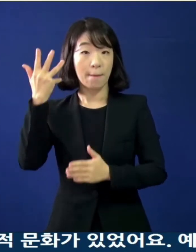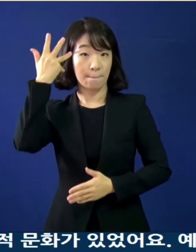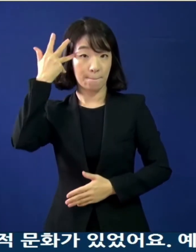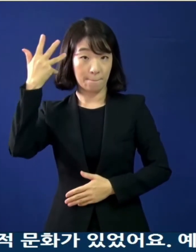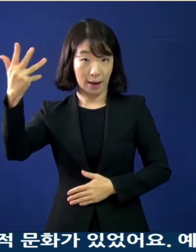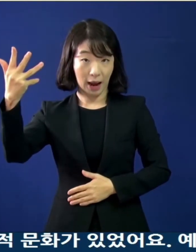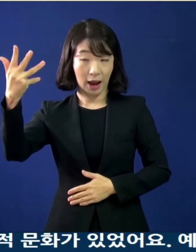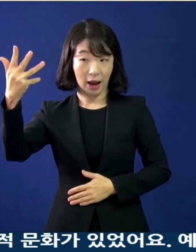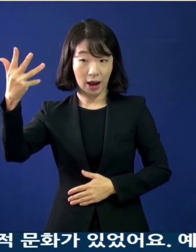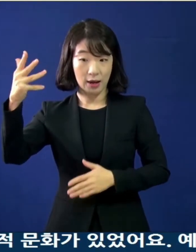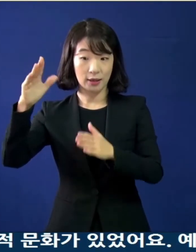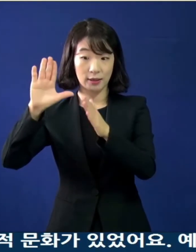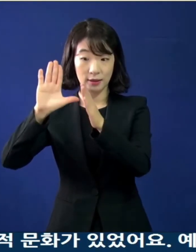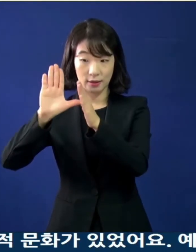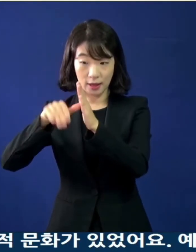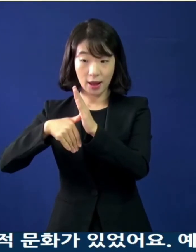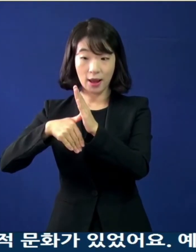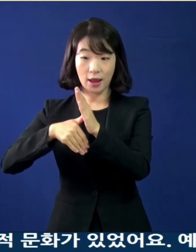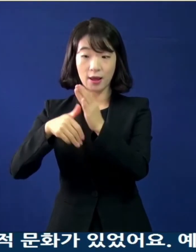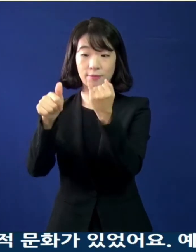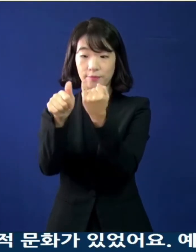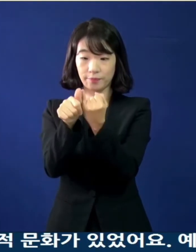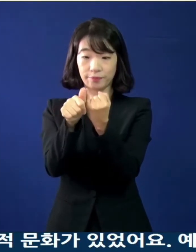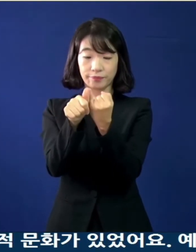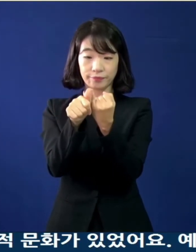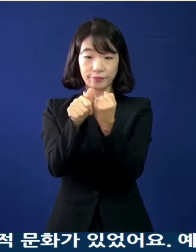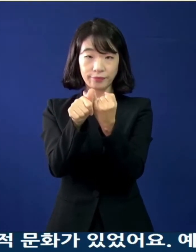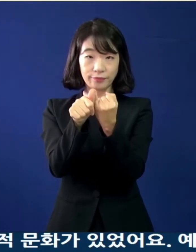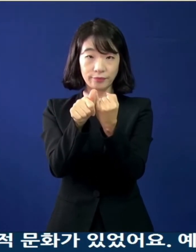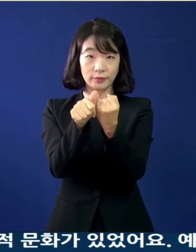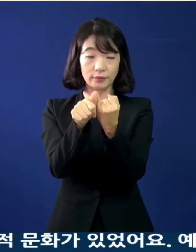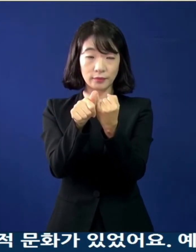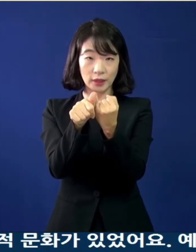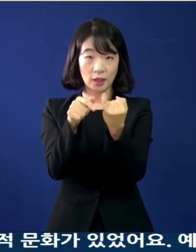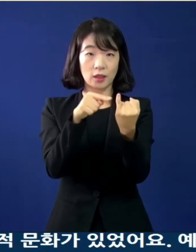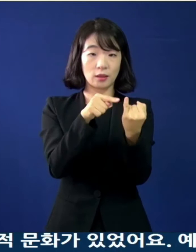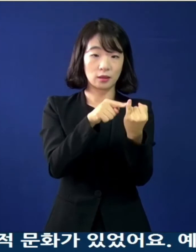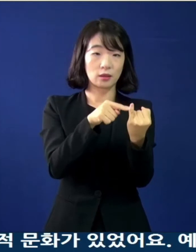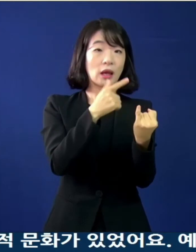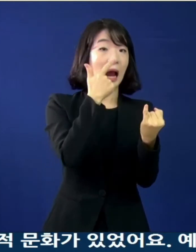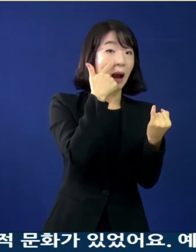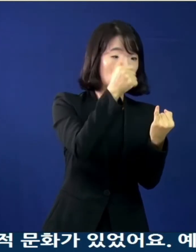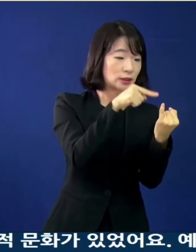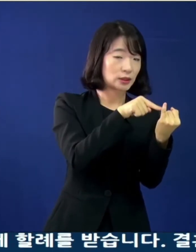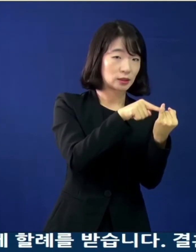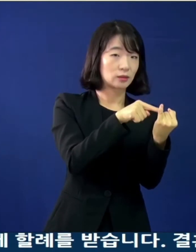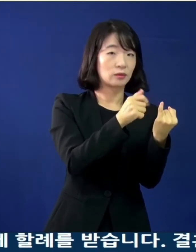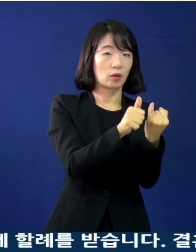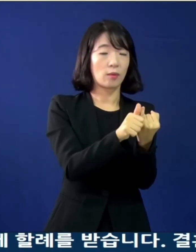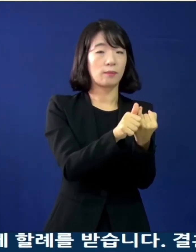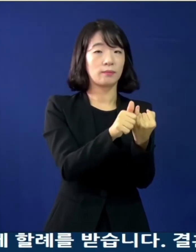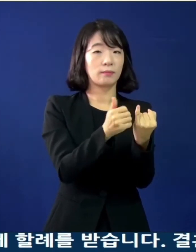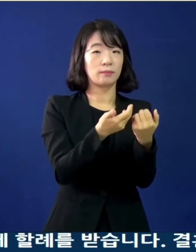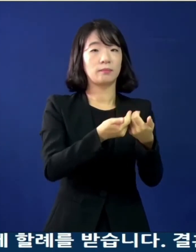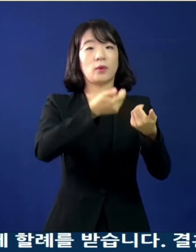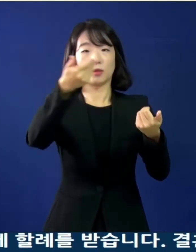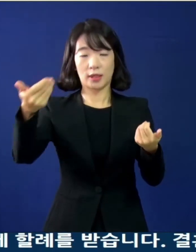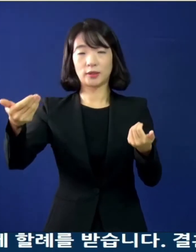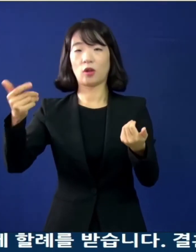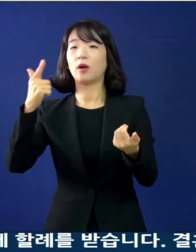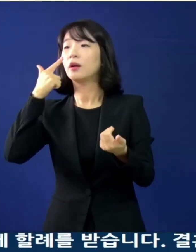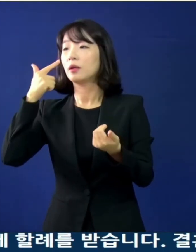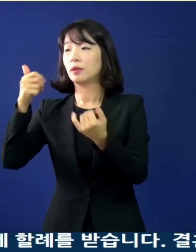소속이 옮겨집니다. 아버지에게서 남편으로. 사람이 죽은 다음에 며칠